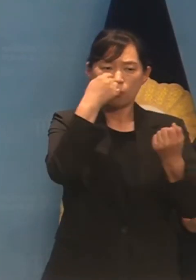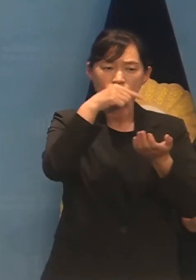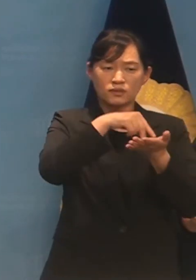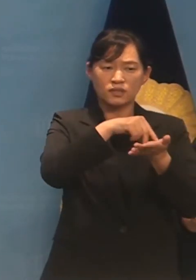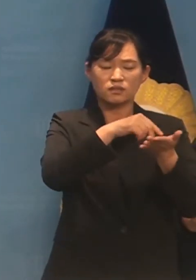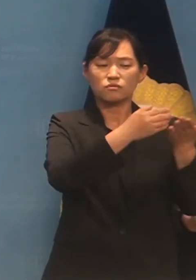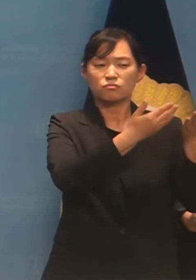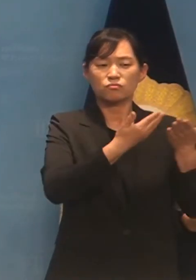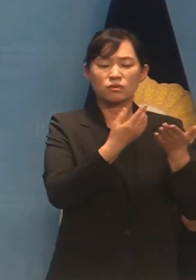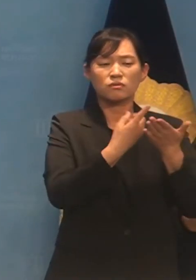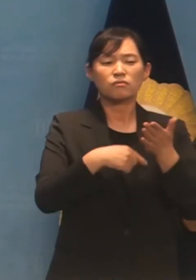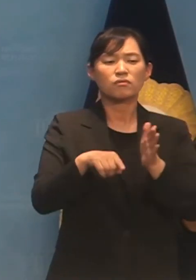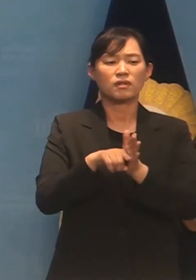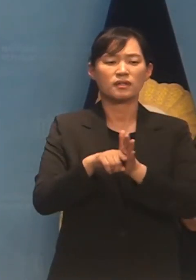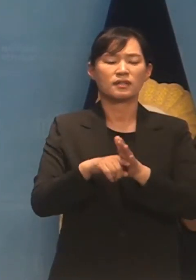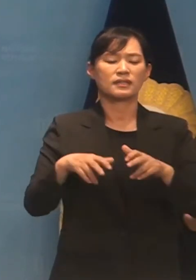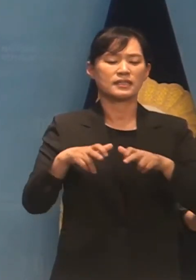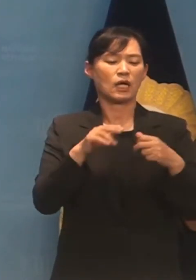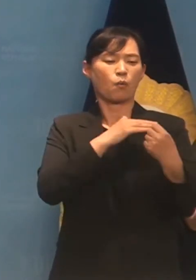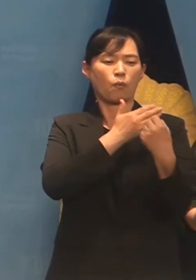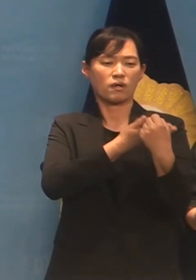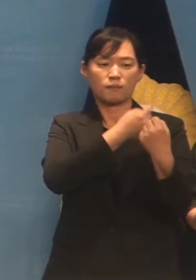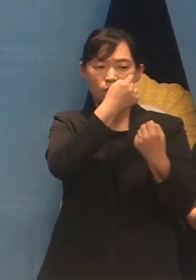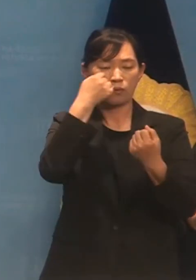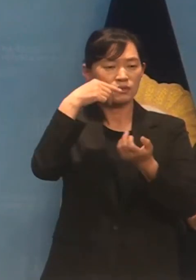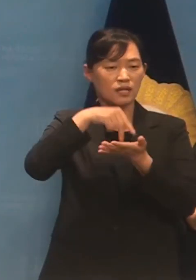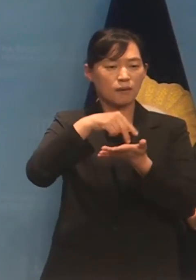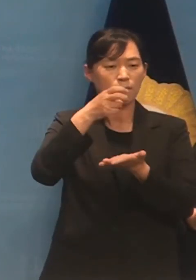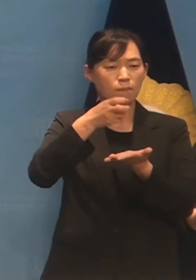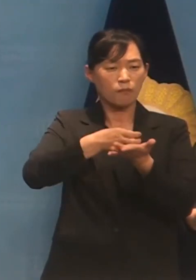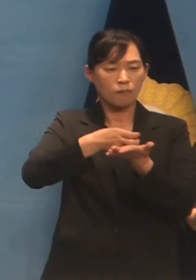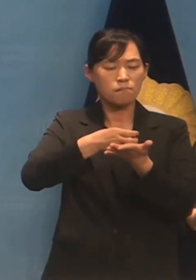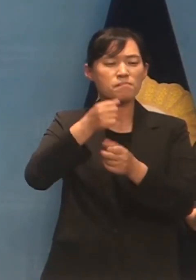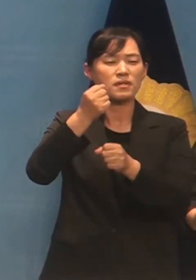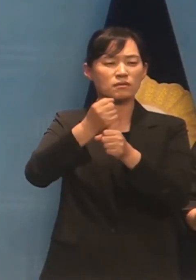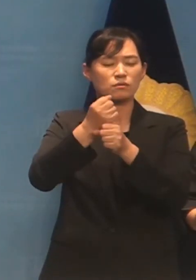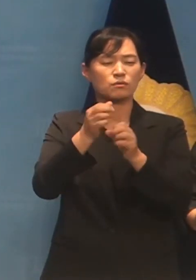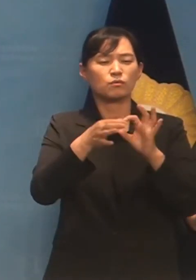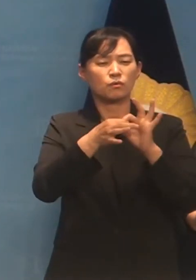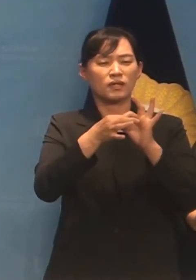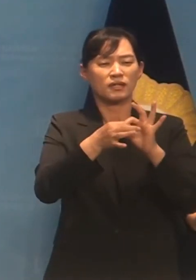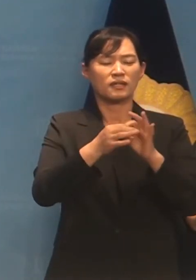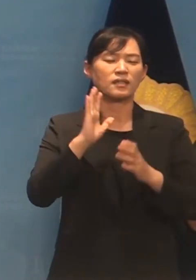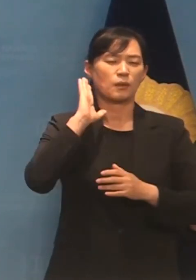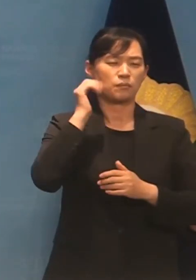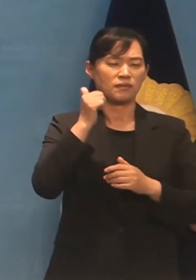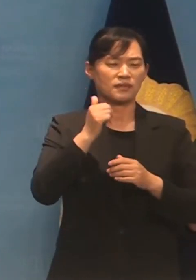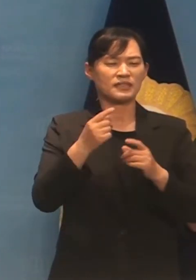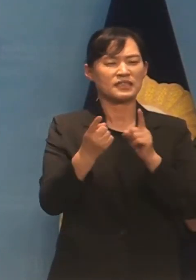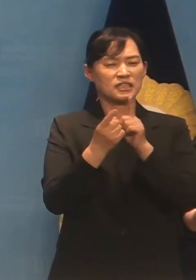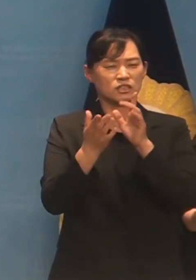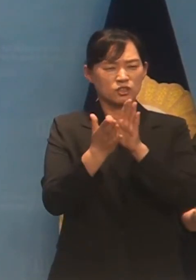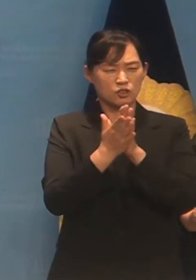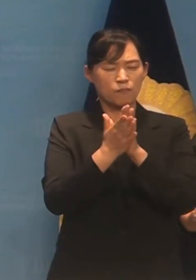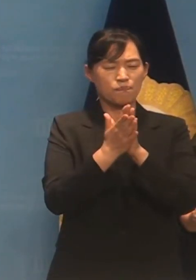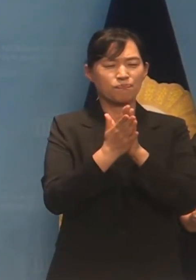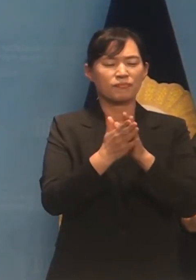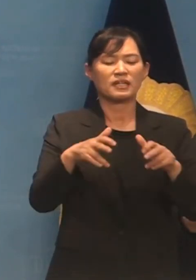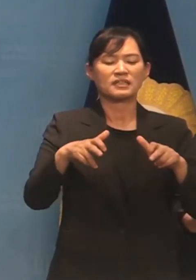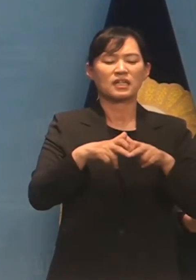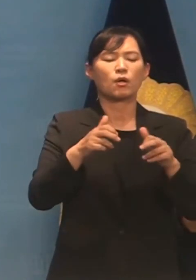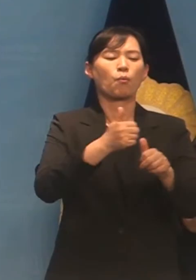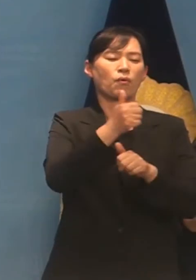기반 마련을 위한 장애인 권리 보장법 제정을 통해 대통령 직속 국가장애인위원회를 설치할